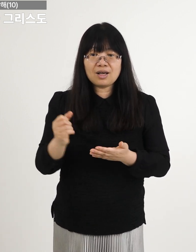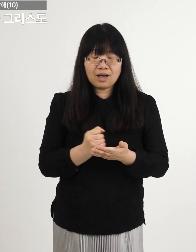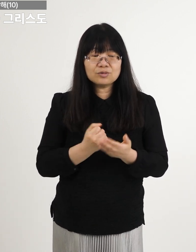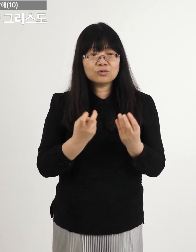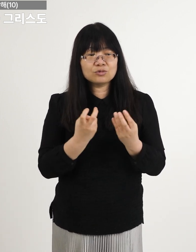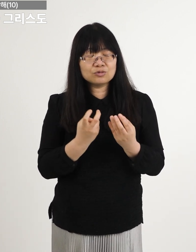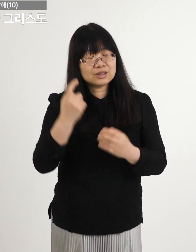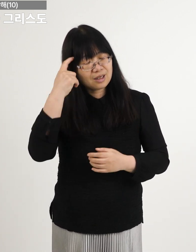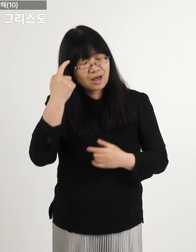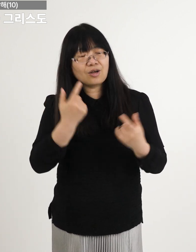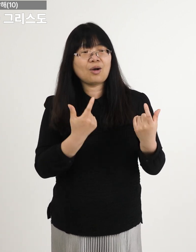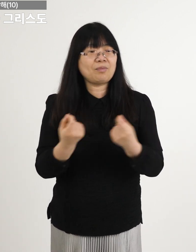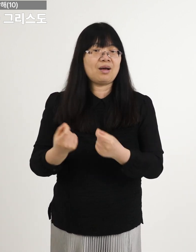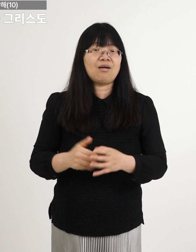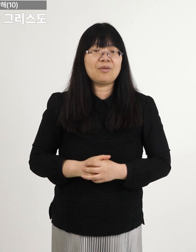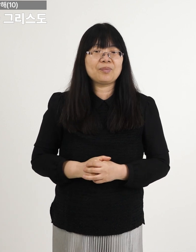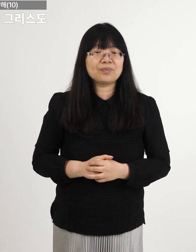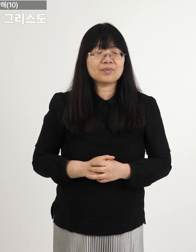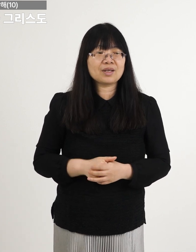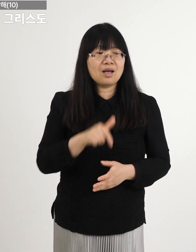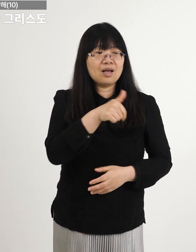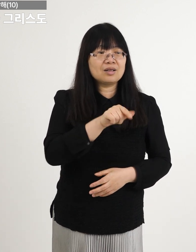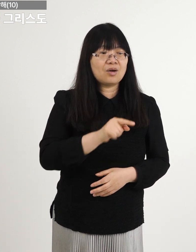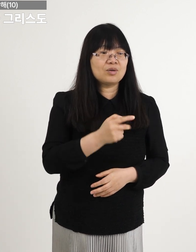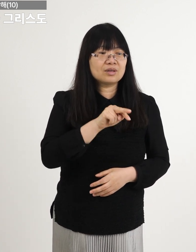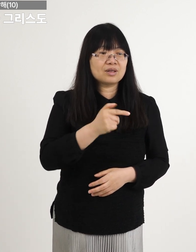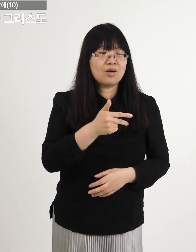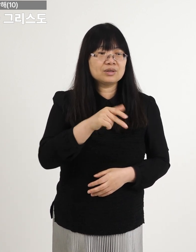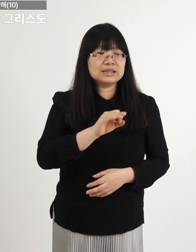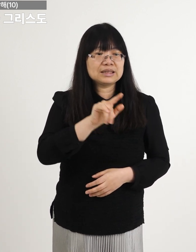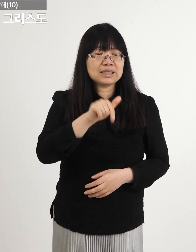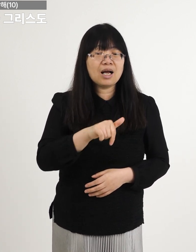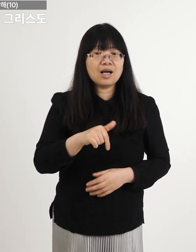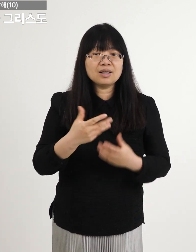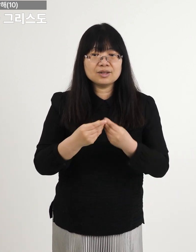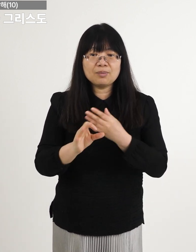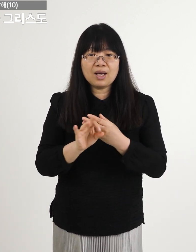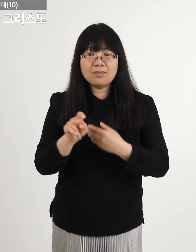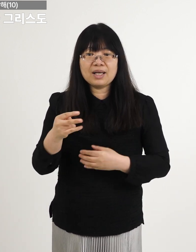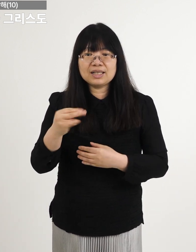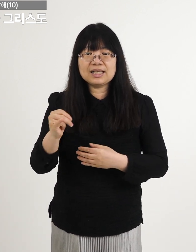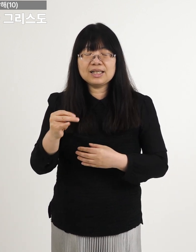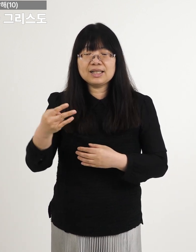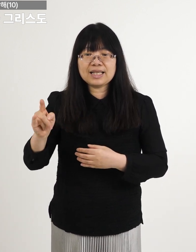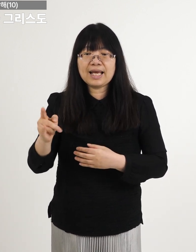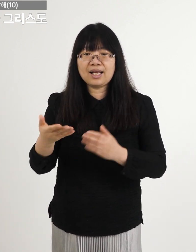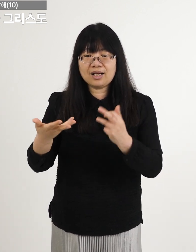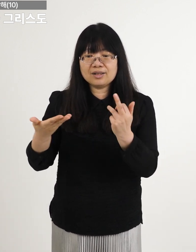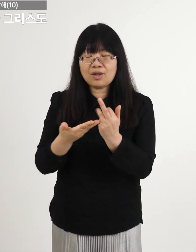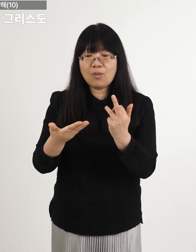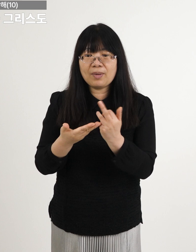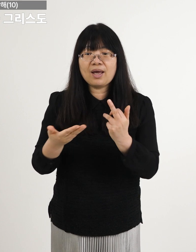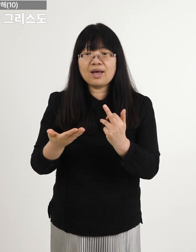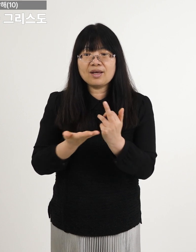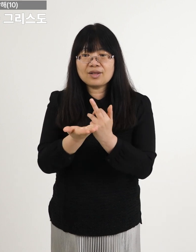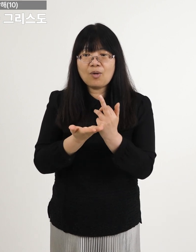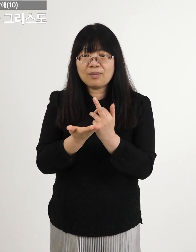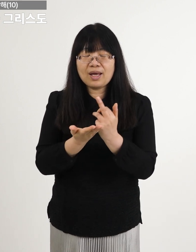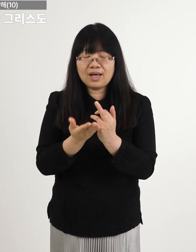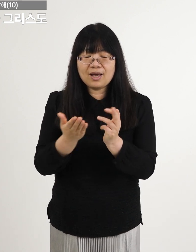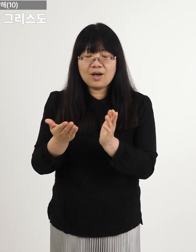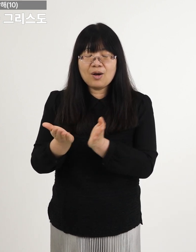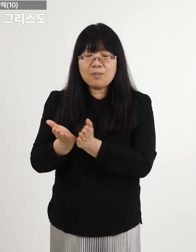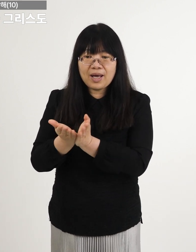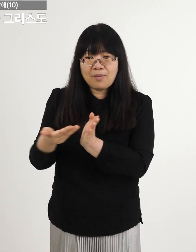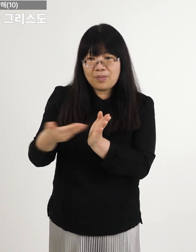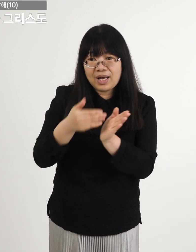논리죠. 예를 들면 멜리데 섬에 배가 걸렸을 때 사도 바울이 거기서 원주민들하고